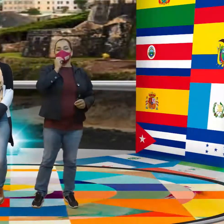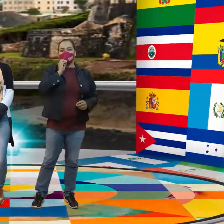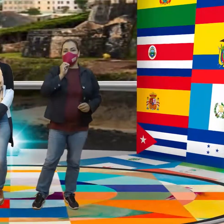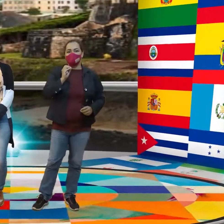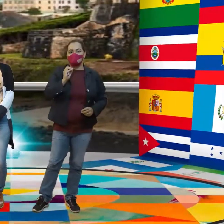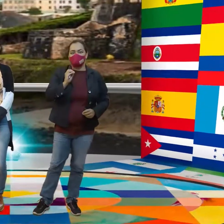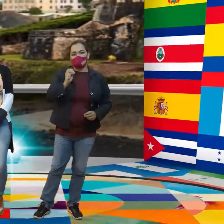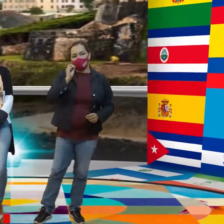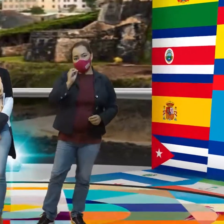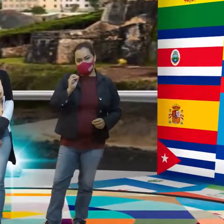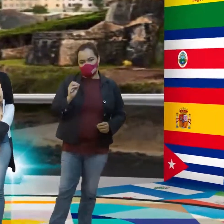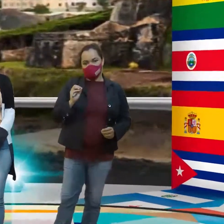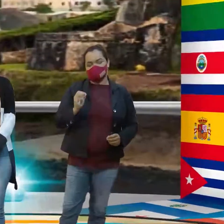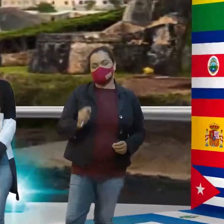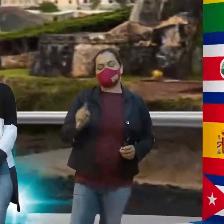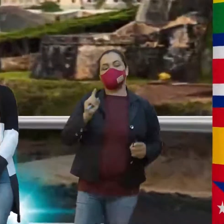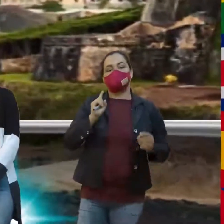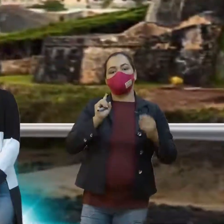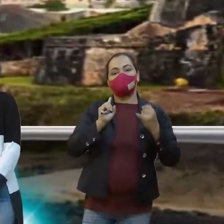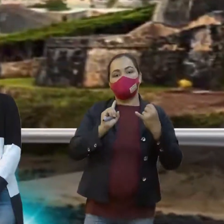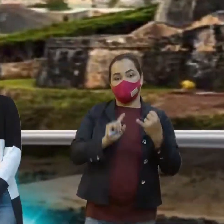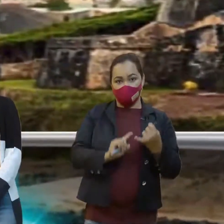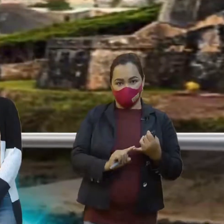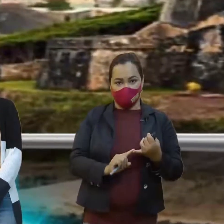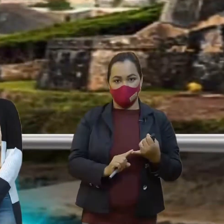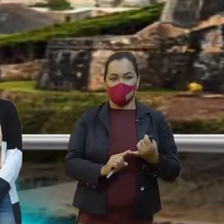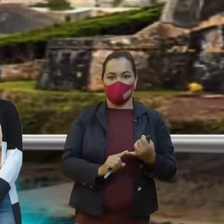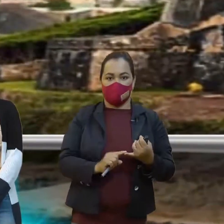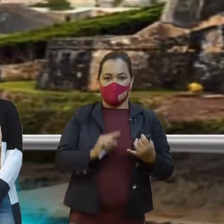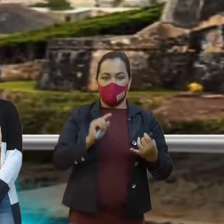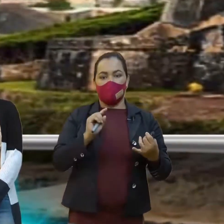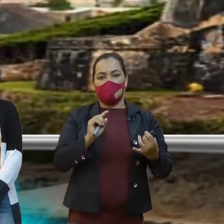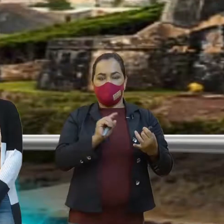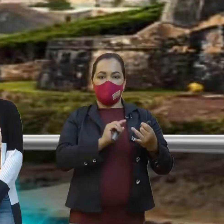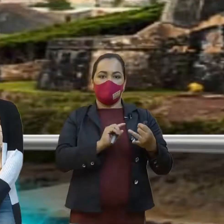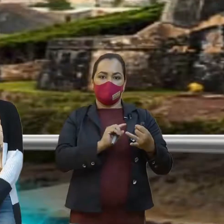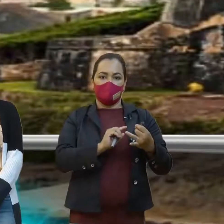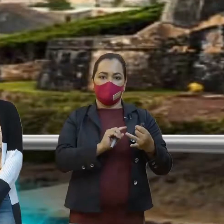Conta Galera, aí. olha só. Porto Rico,